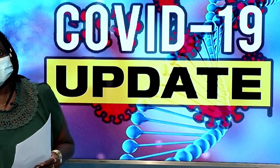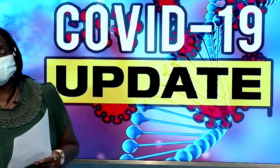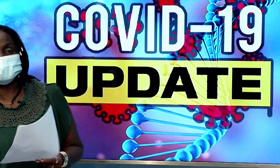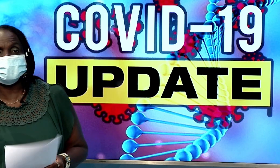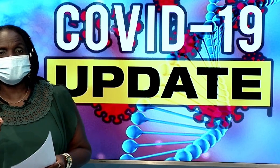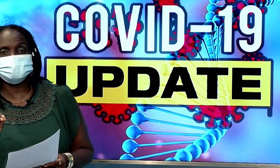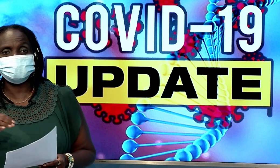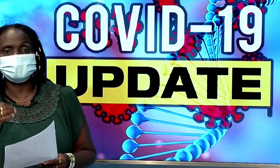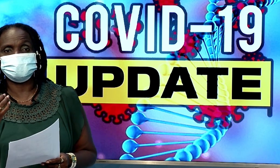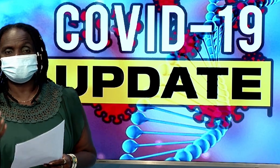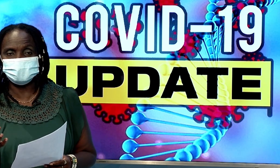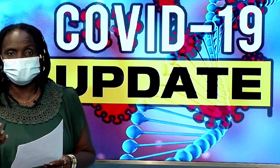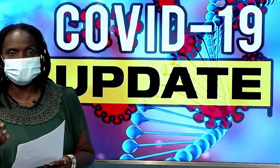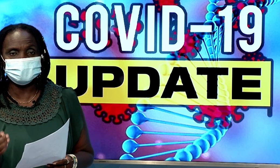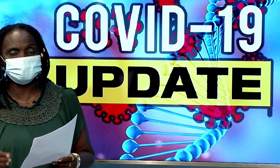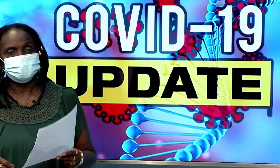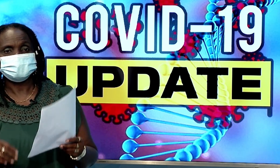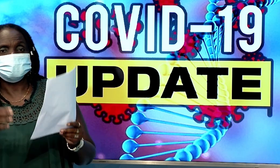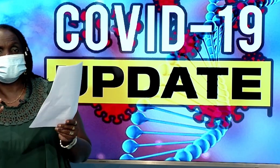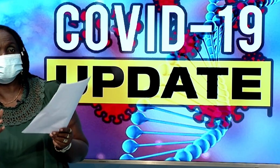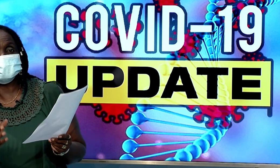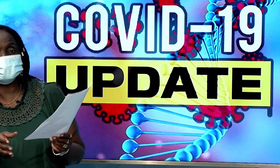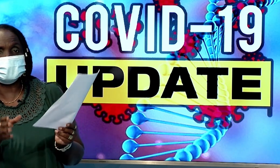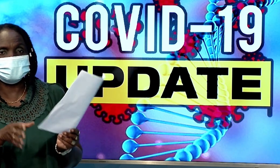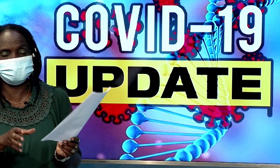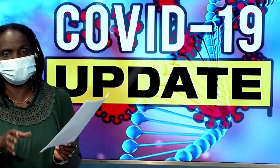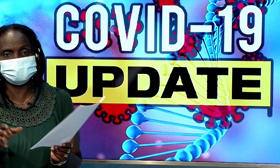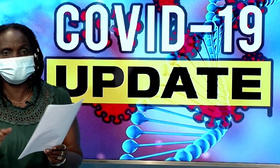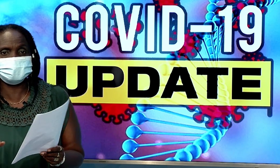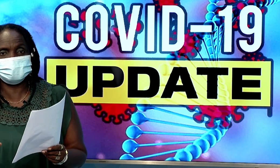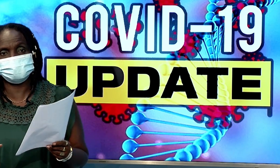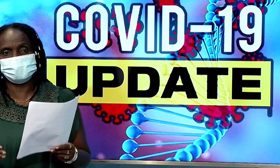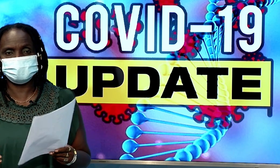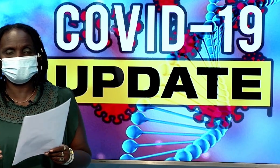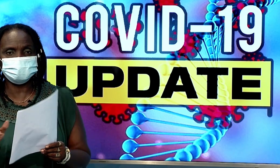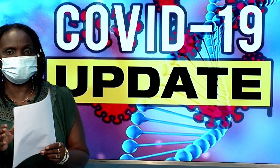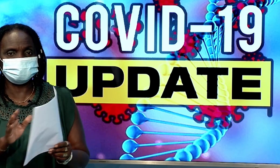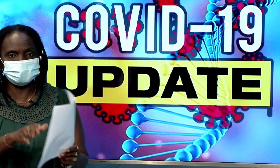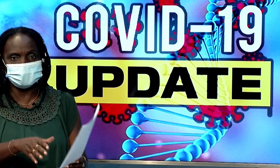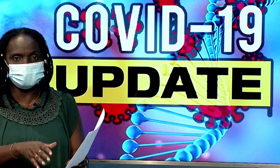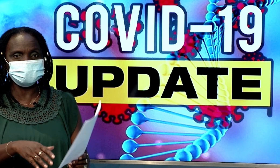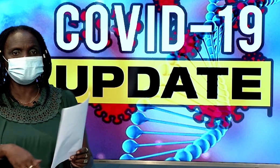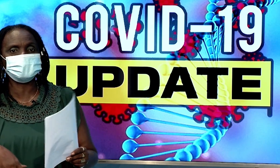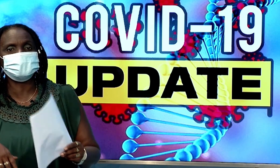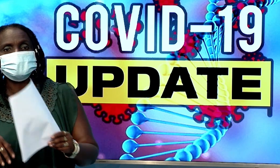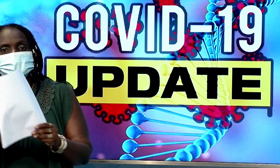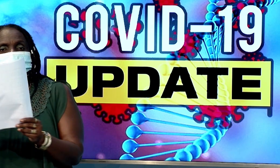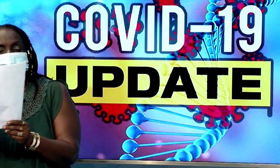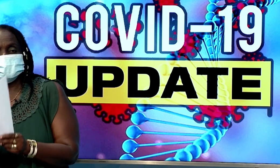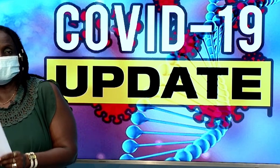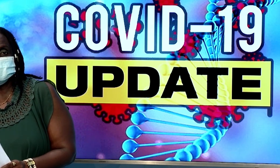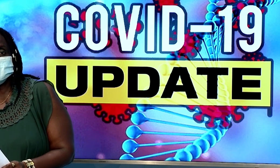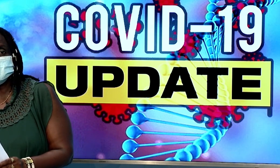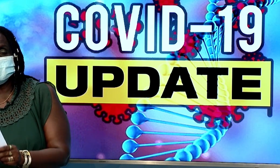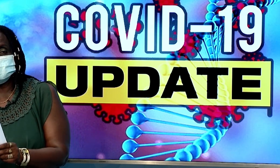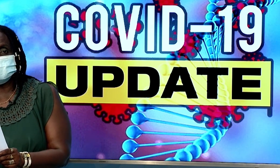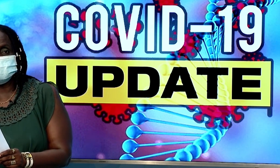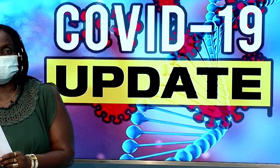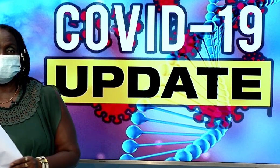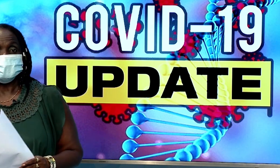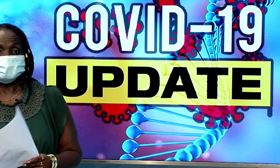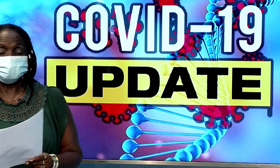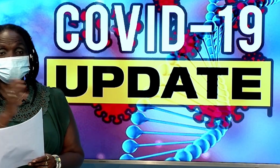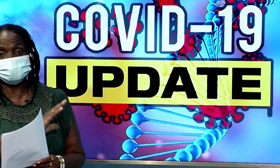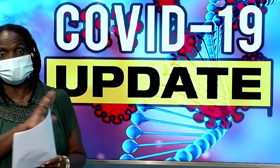volgens beginletter van je familienaam. Dus mensen A, B, C, denk ik, mogen vandaag op straat. Dinsdag een